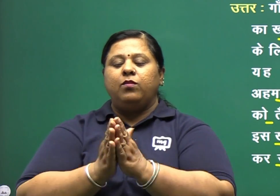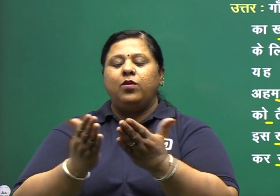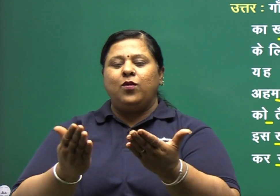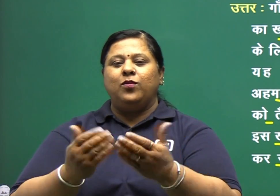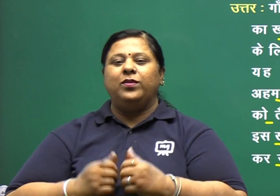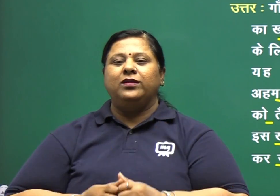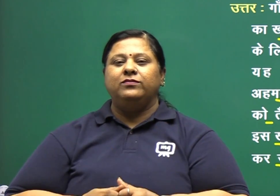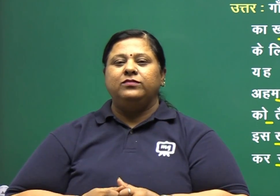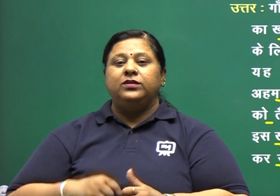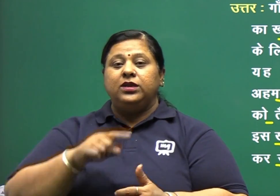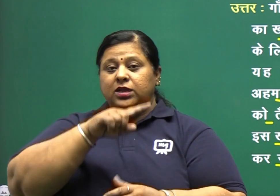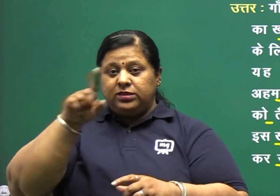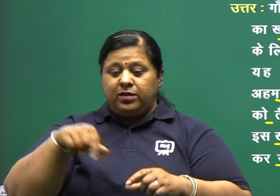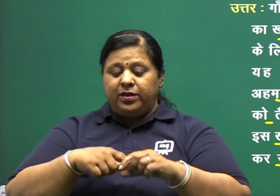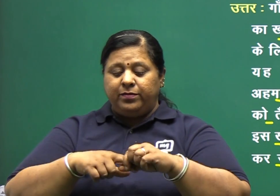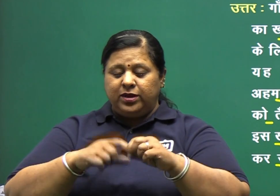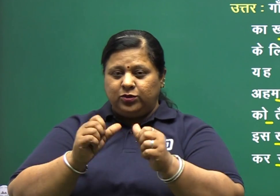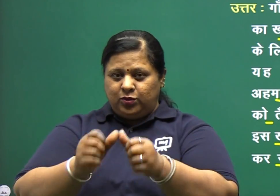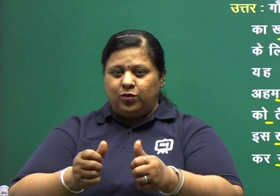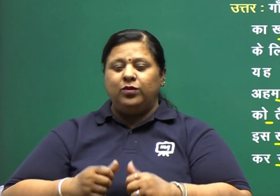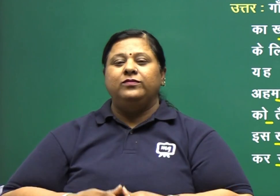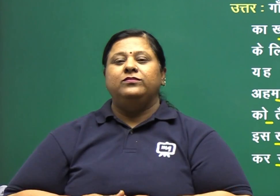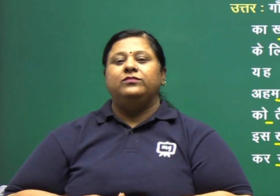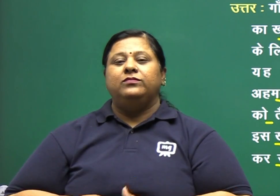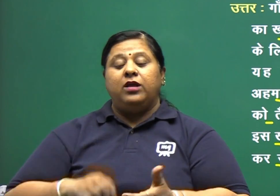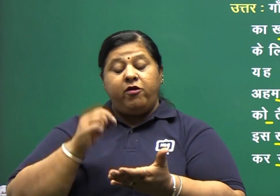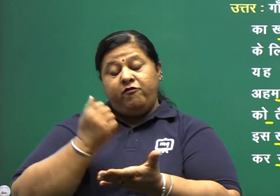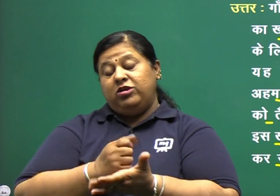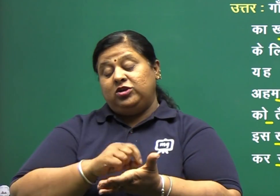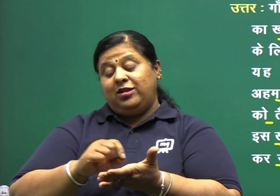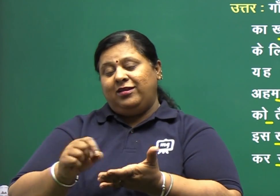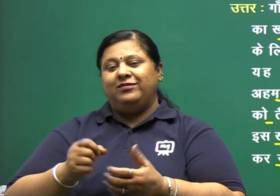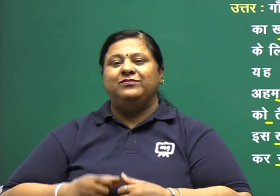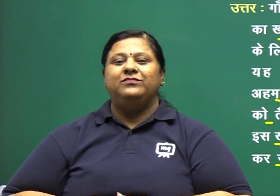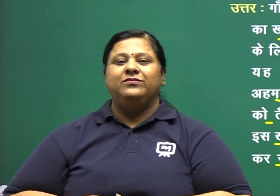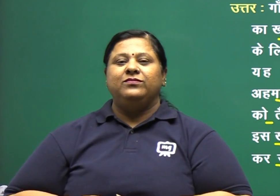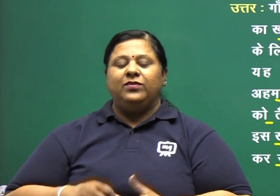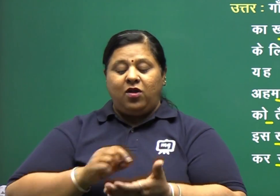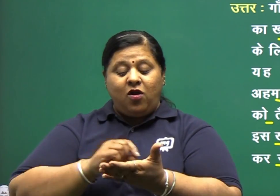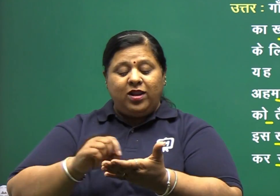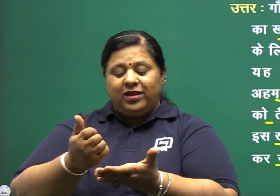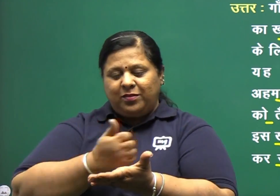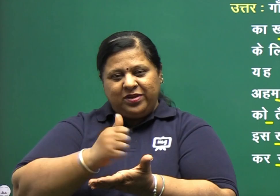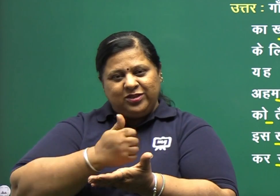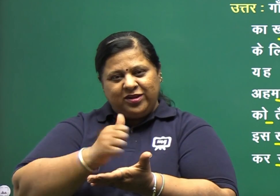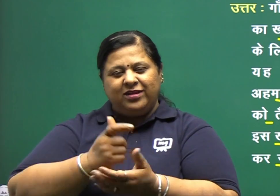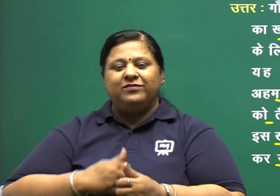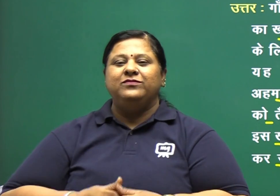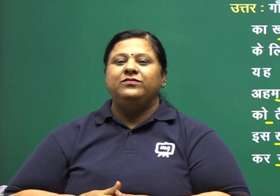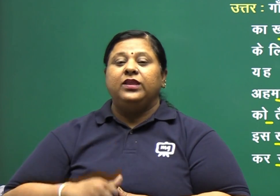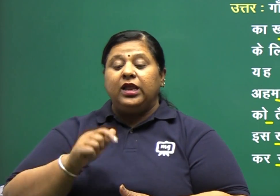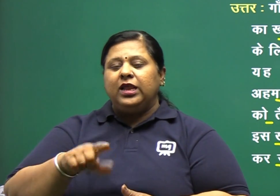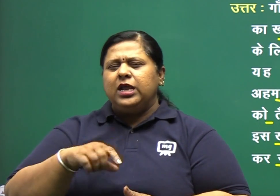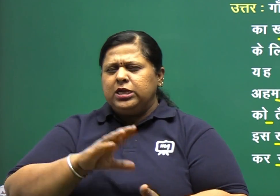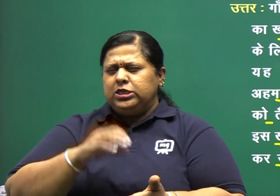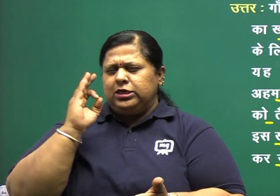नोटबुक में इन सभी प्रश्नोत्तरों को अवश्य लिखें और लिखित अभ्यास द्वारा